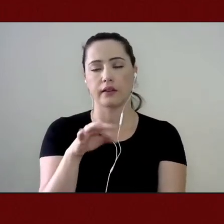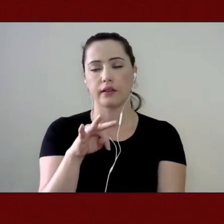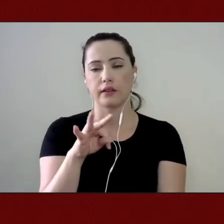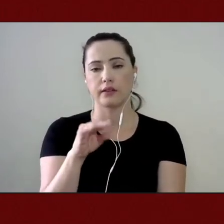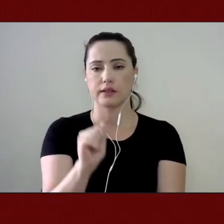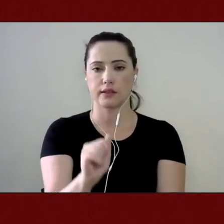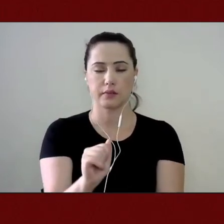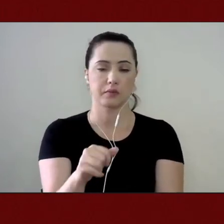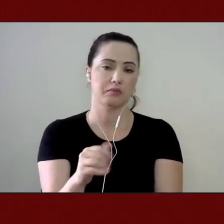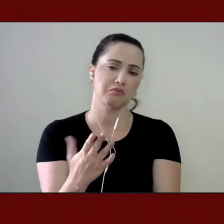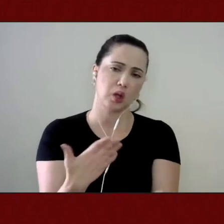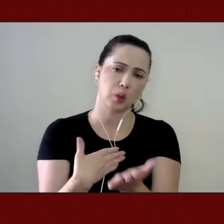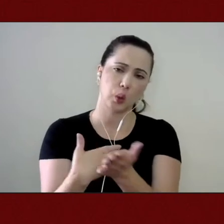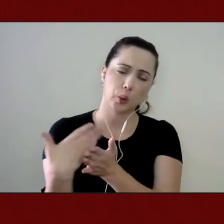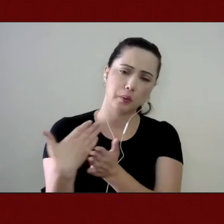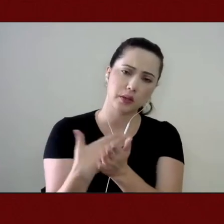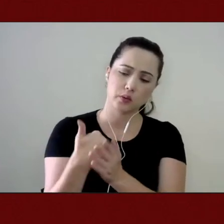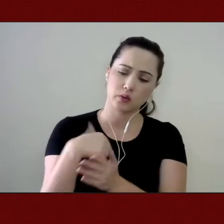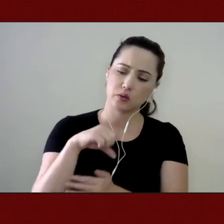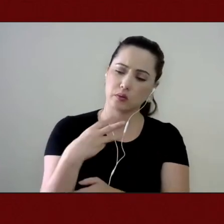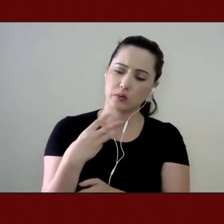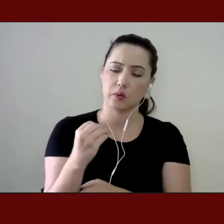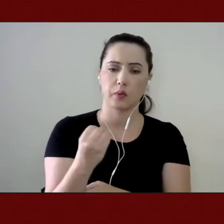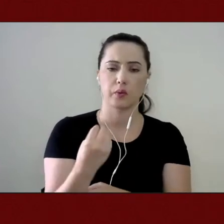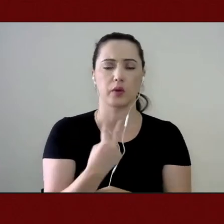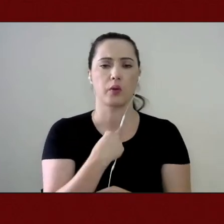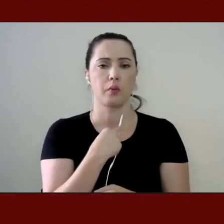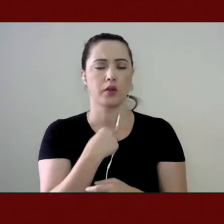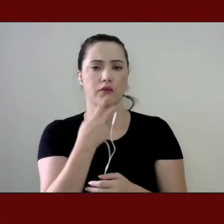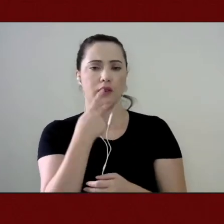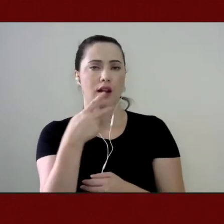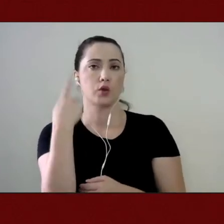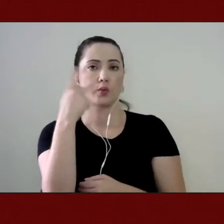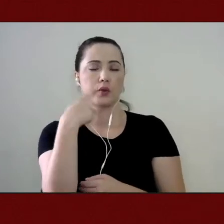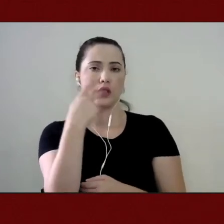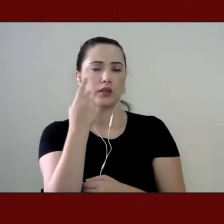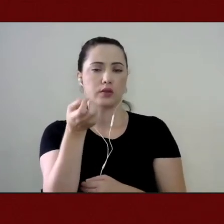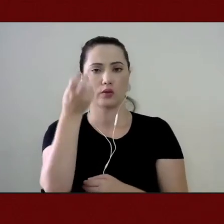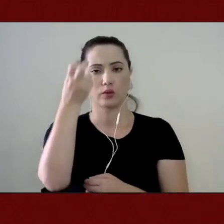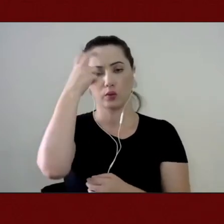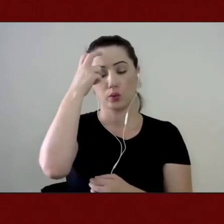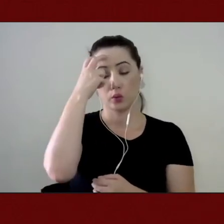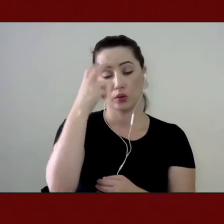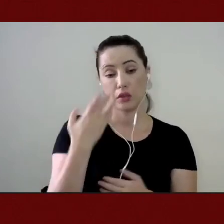não podemos falar numa política cultural, sequer de um esboço de política cultural do